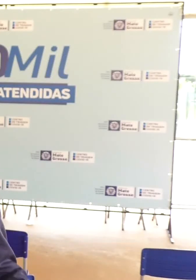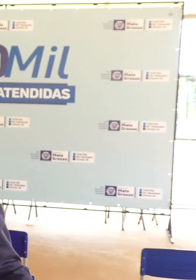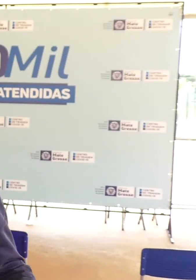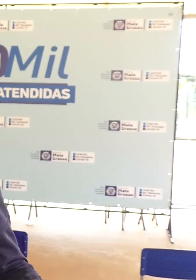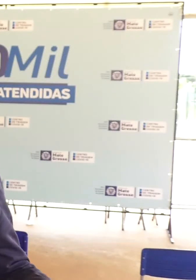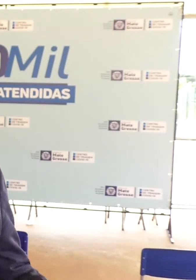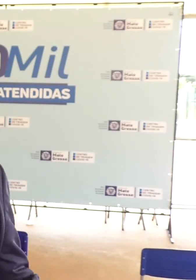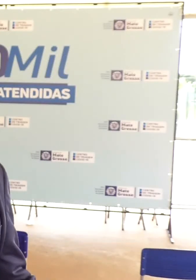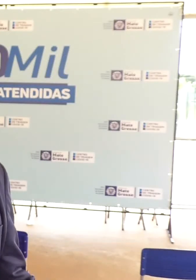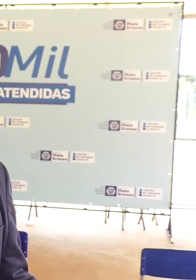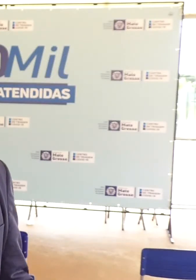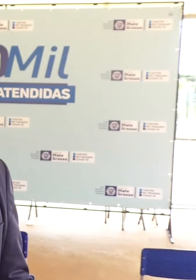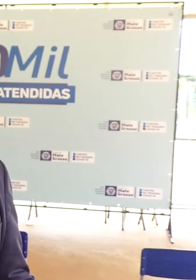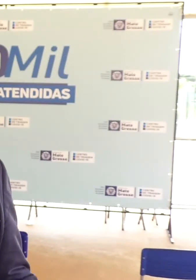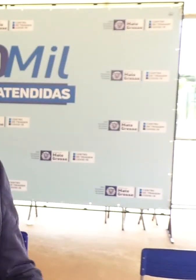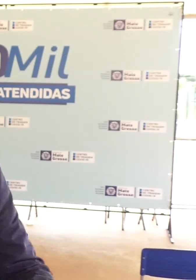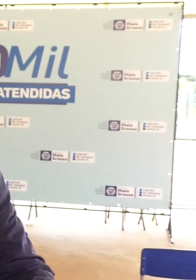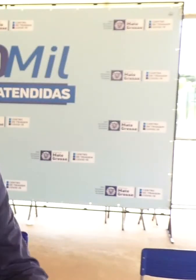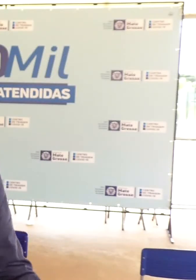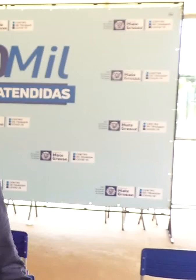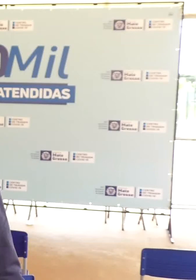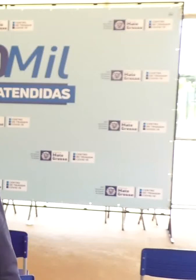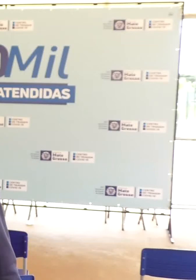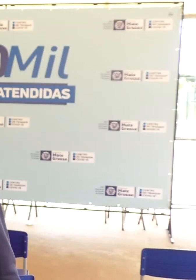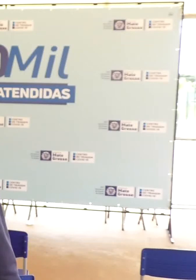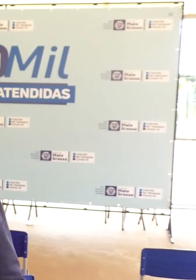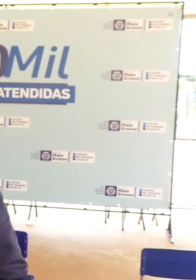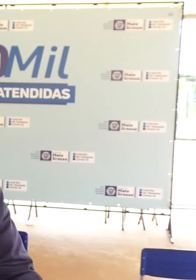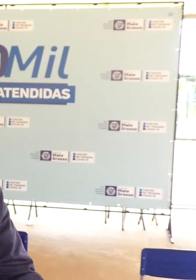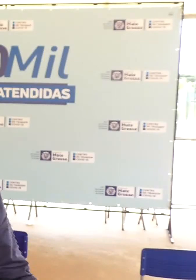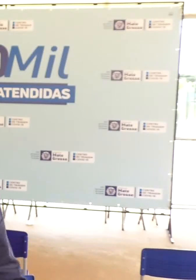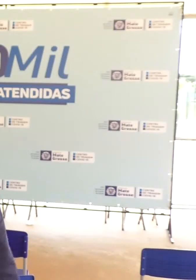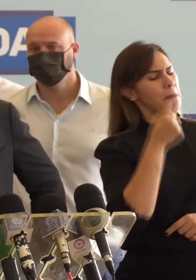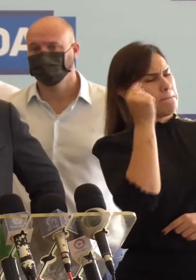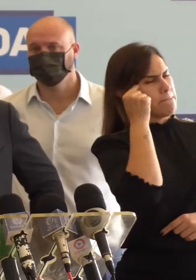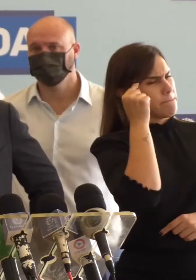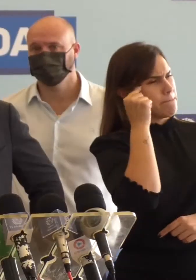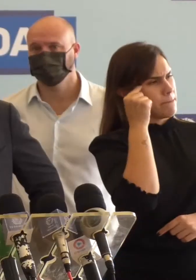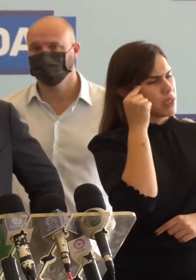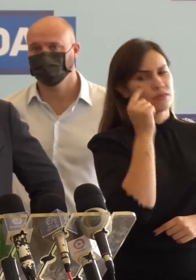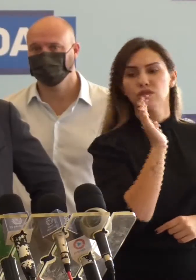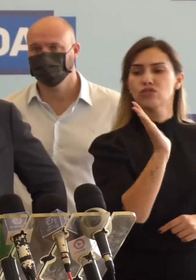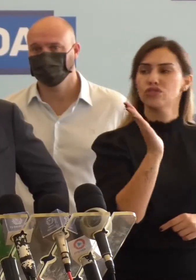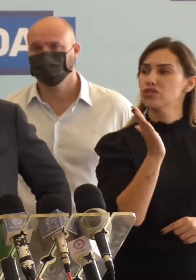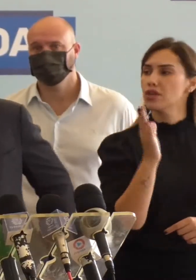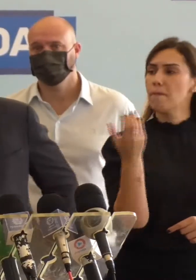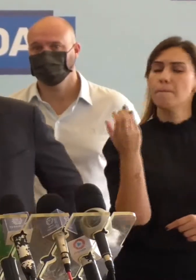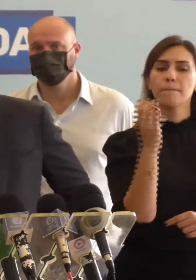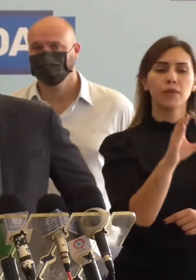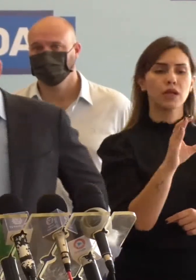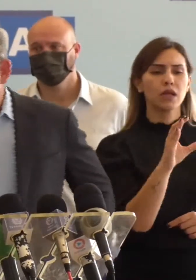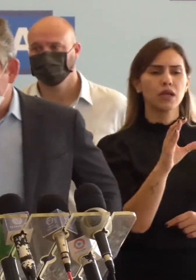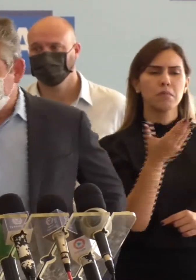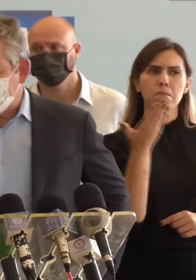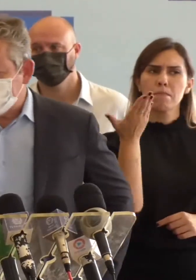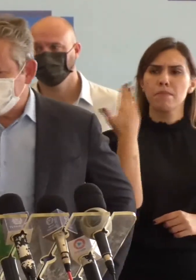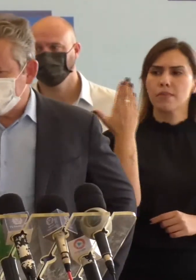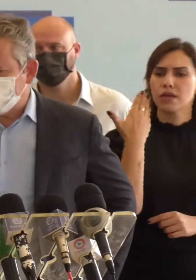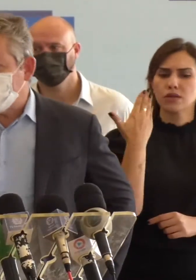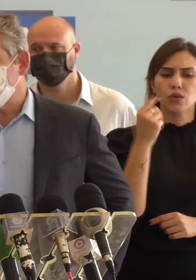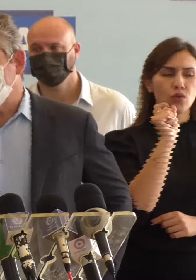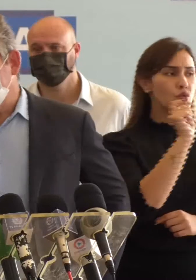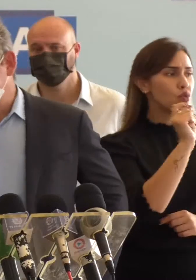carnaval, ao feriado de Momo. O governador disse que ainda está estudando. Veja aí. Nós já publicamos há algum tempo